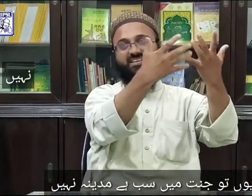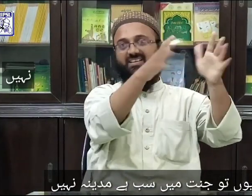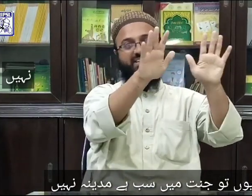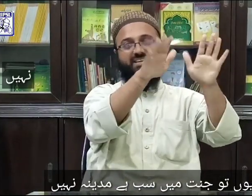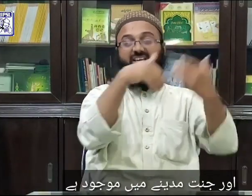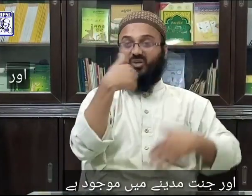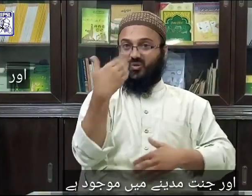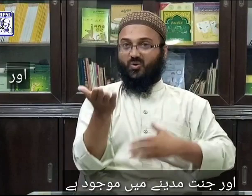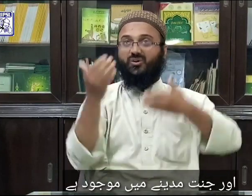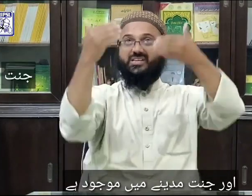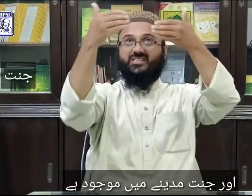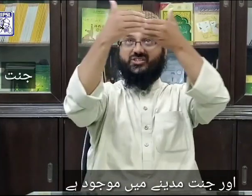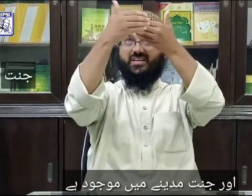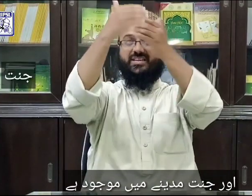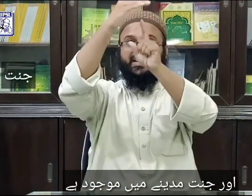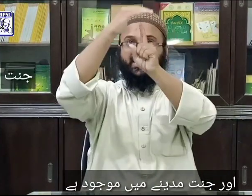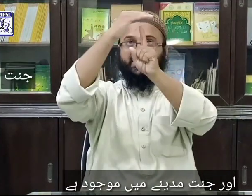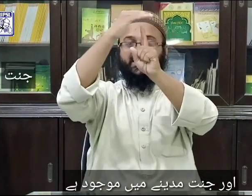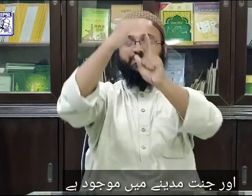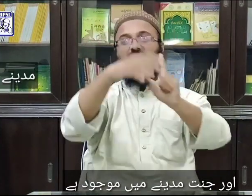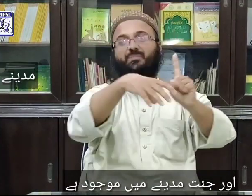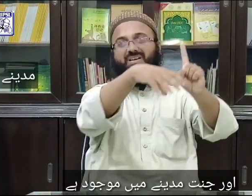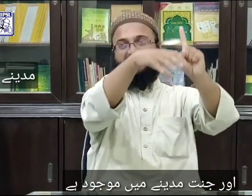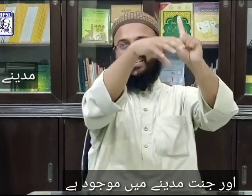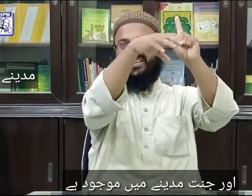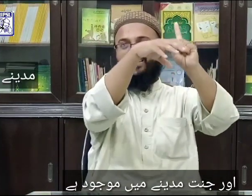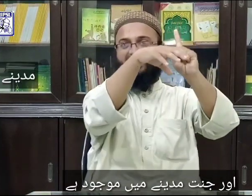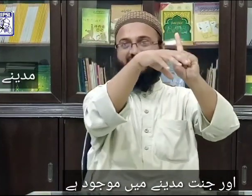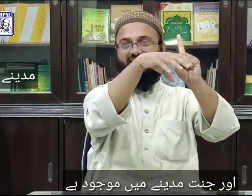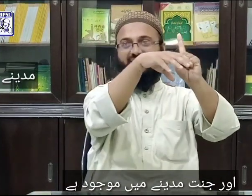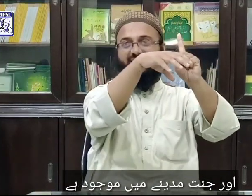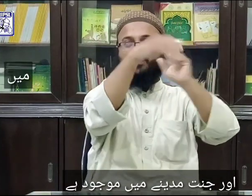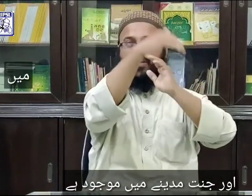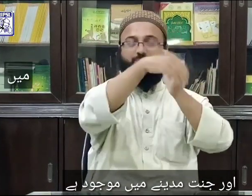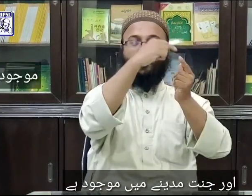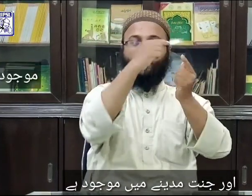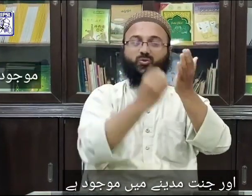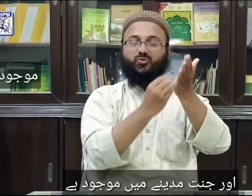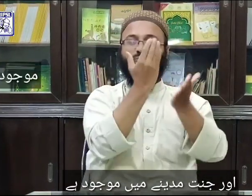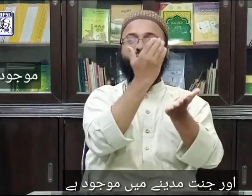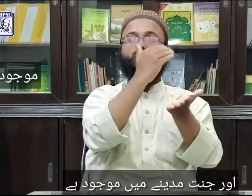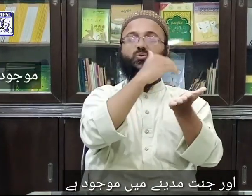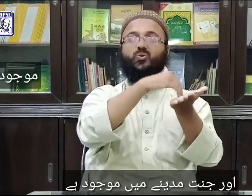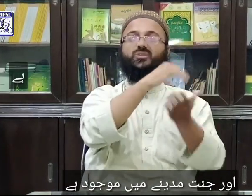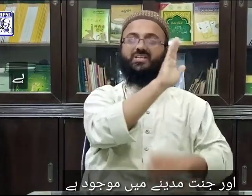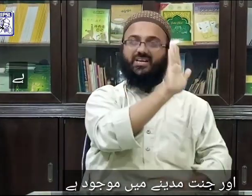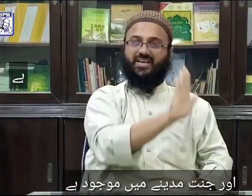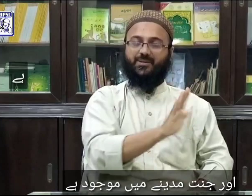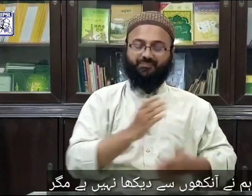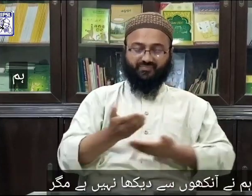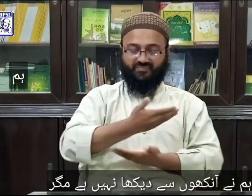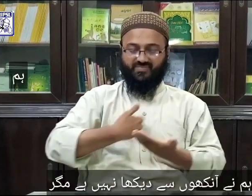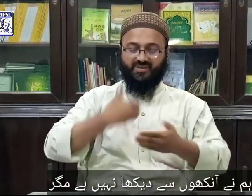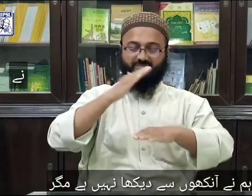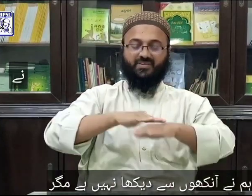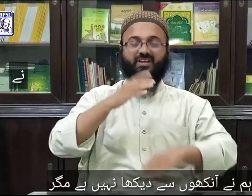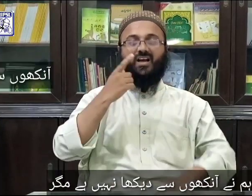اور جنت مدینہ میں موجود ہے ہم نے